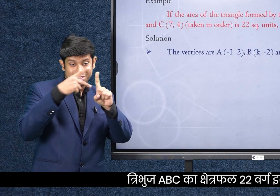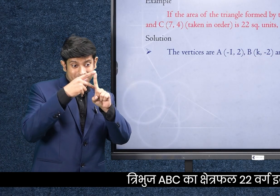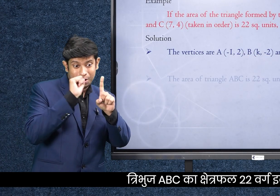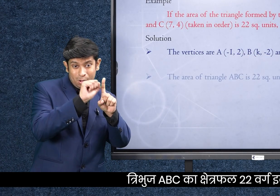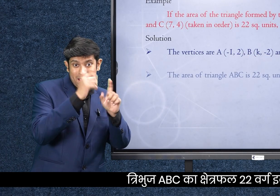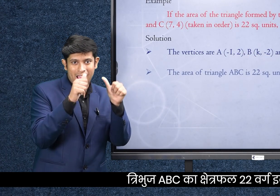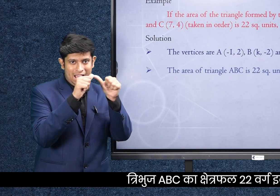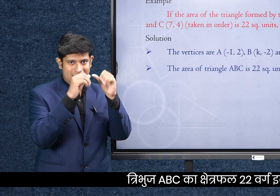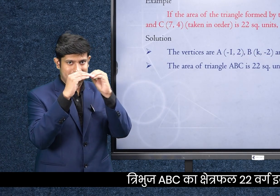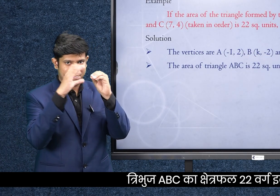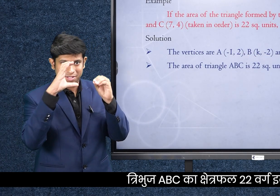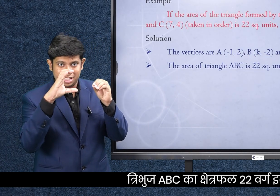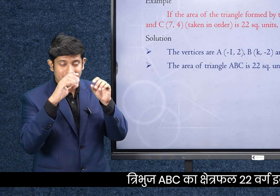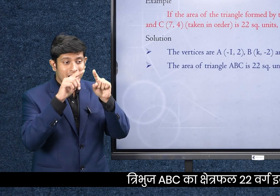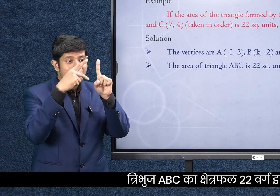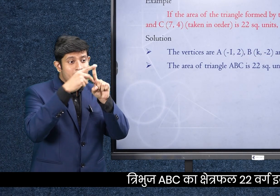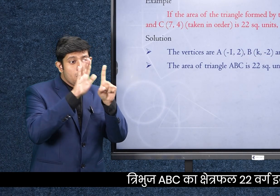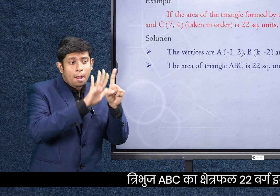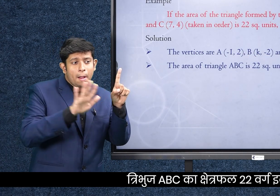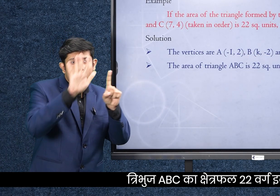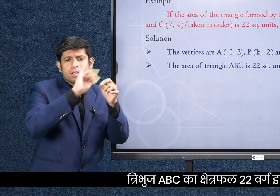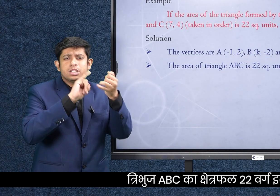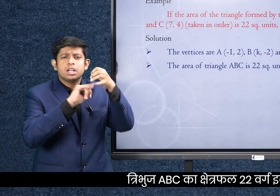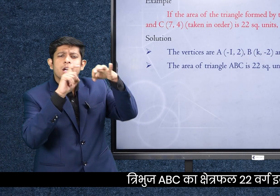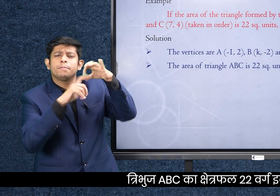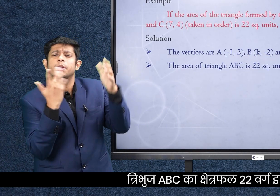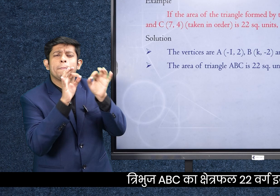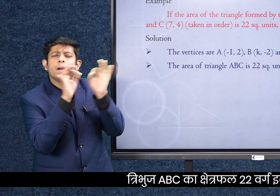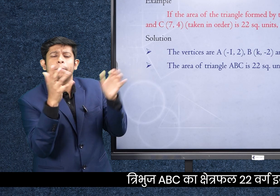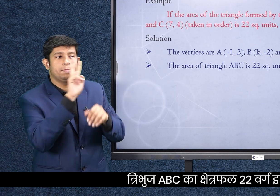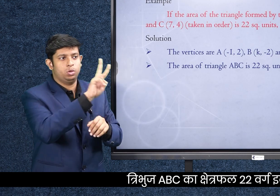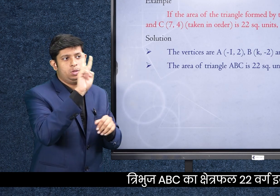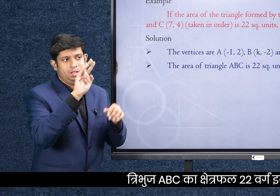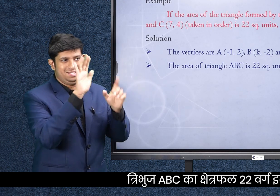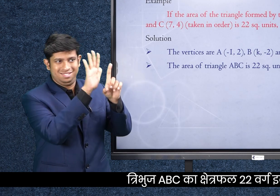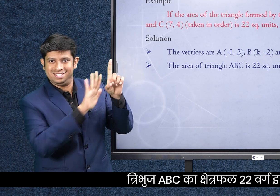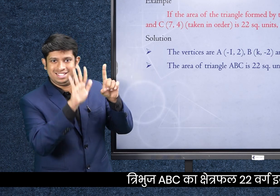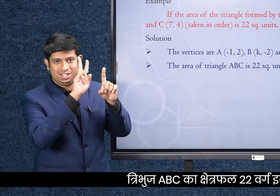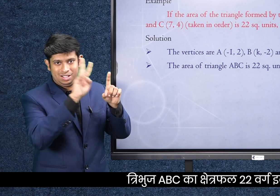त्रिभुज ABC का क्षेत्रफल 22 वर्ग इकाई है।